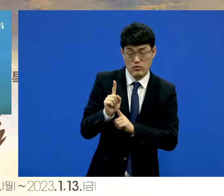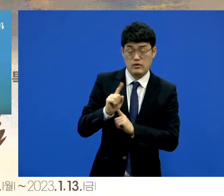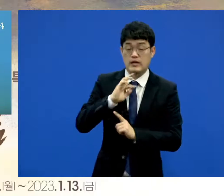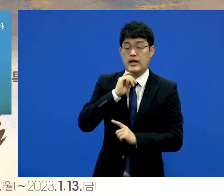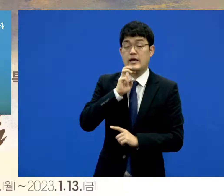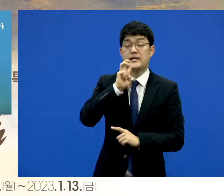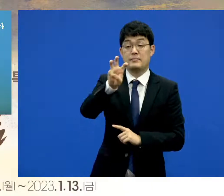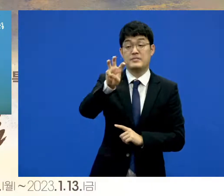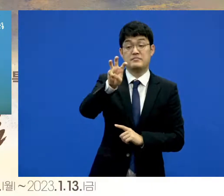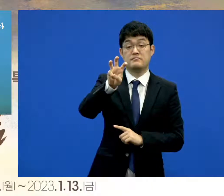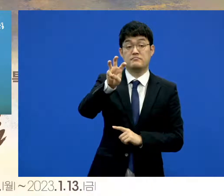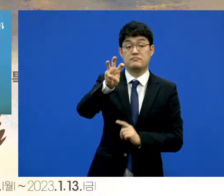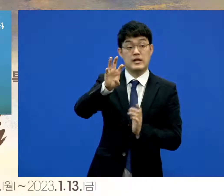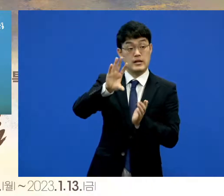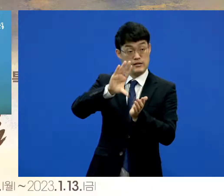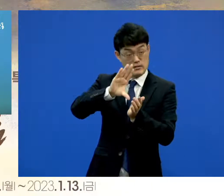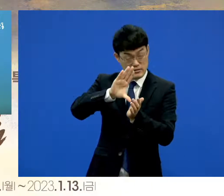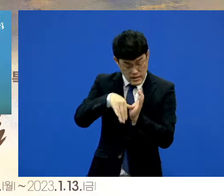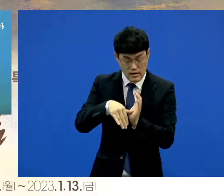돌았습니다.